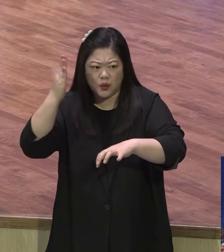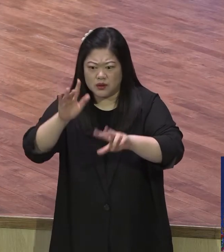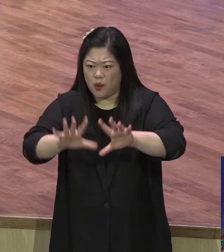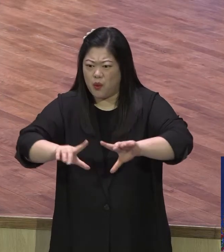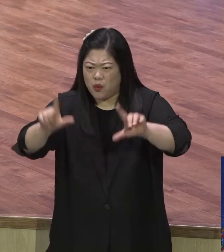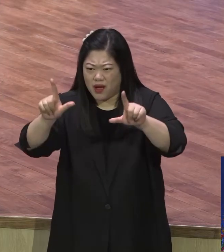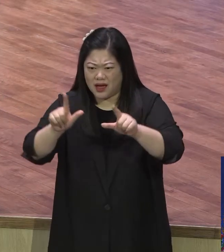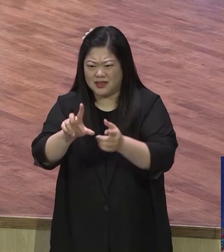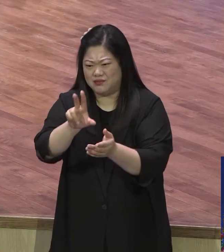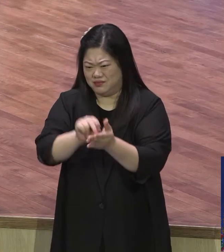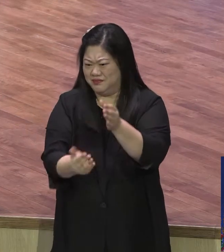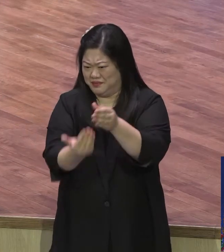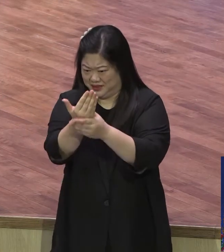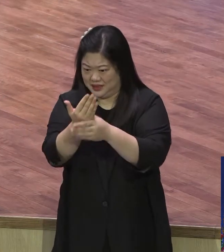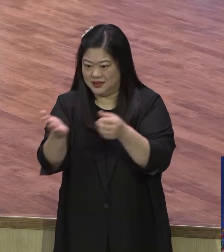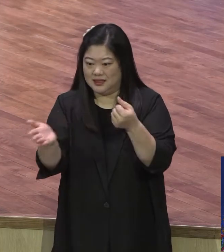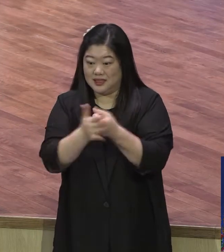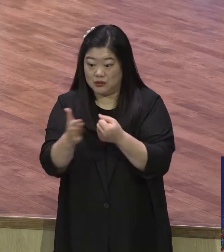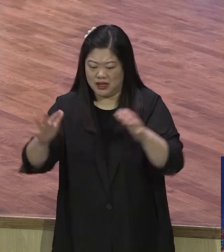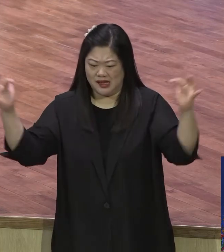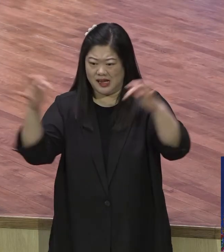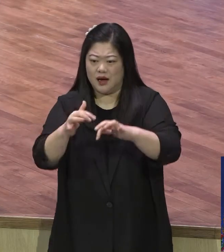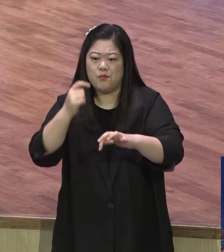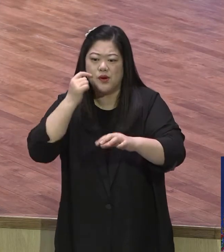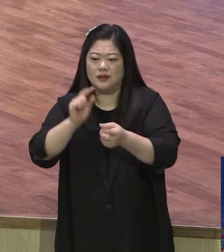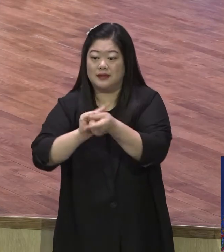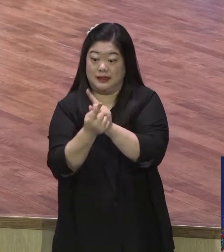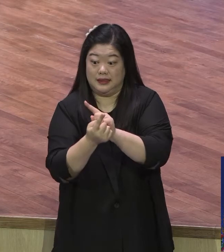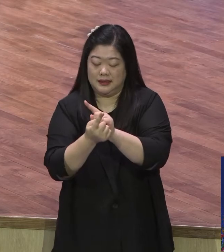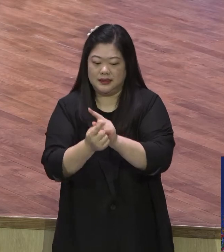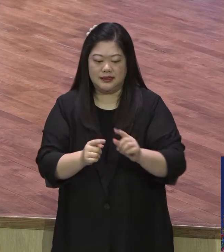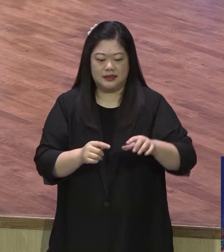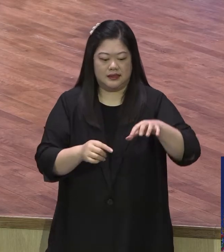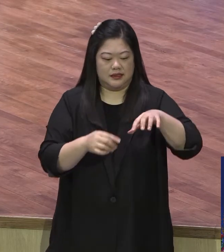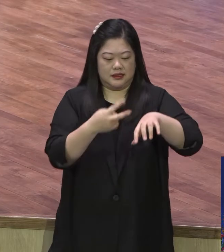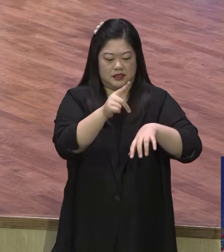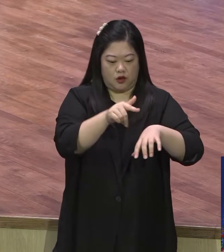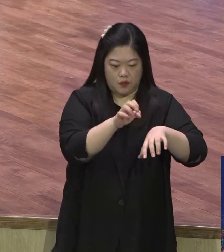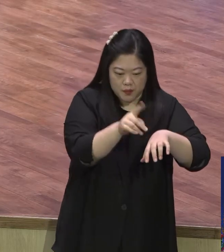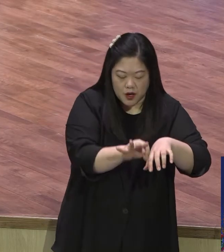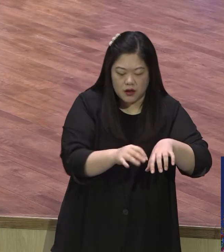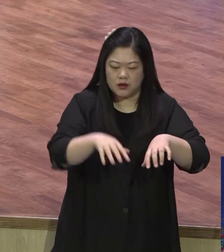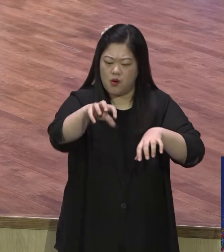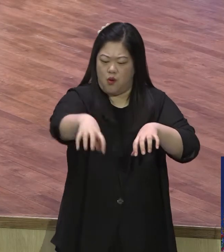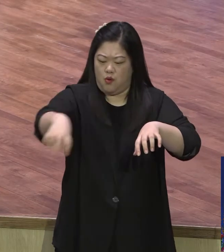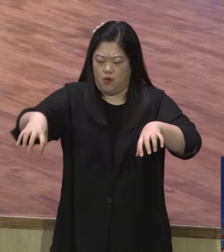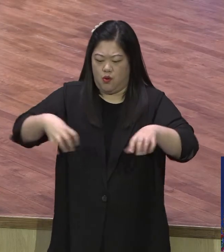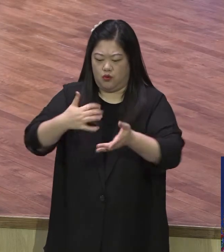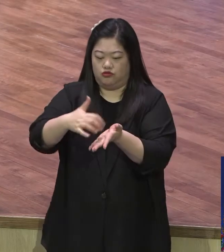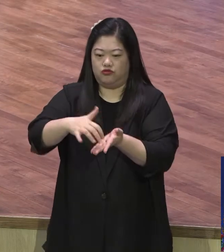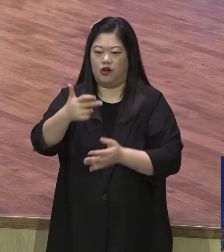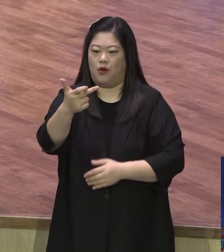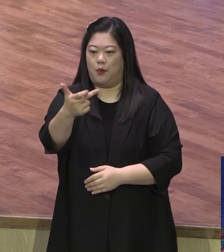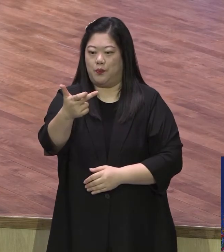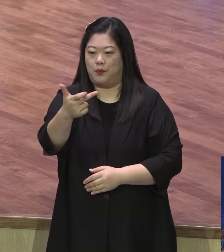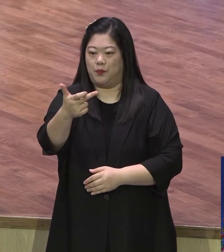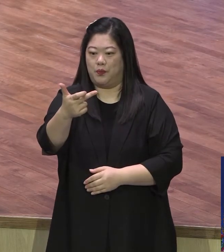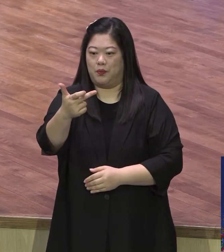전국 17개 타운으로 전 세계에서 함께 그렇게 진행을